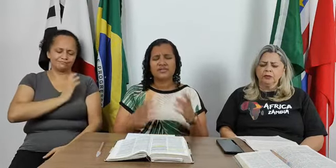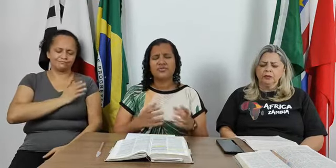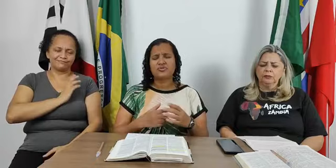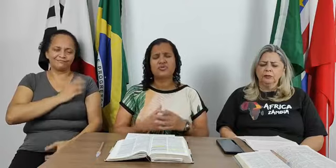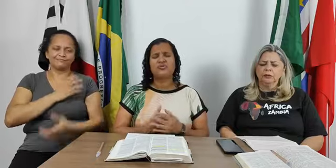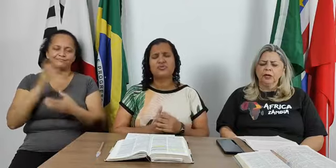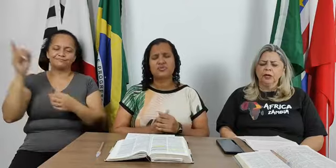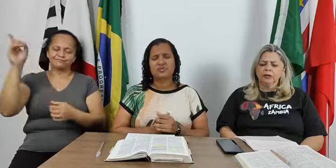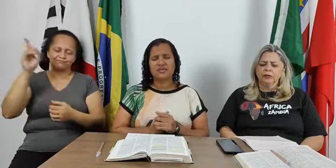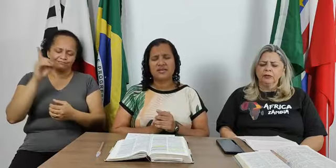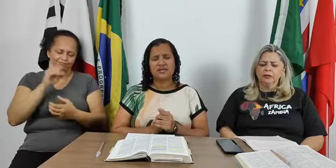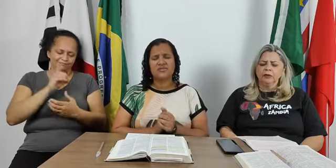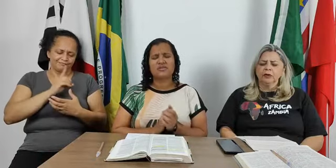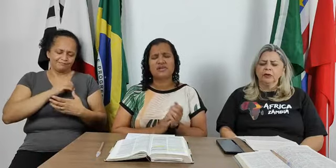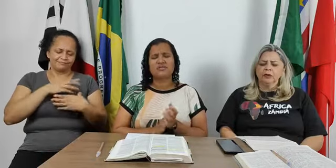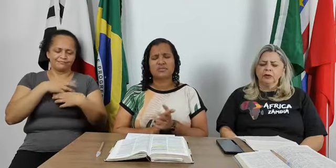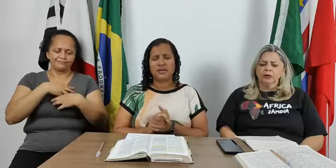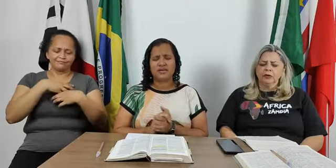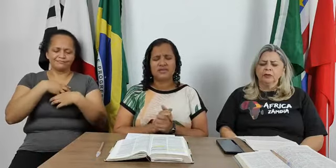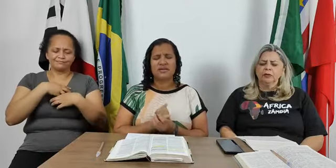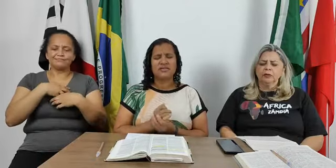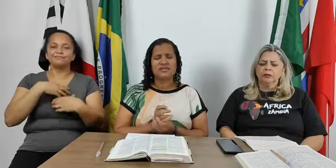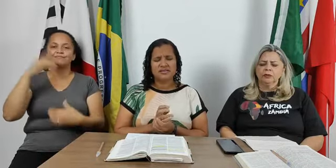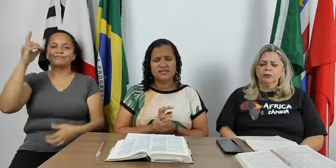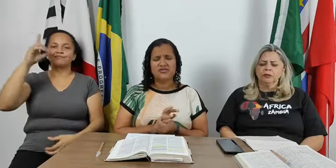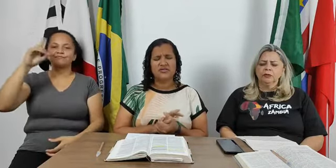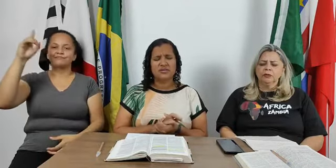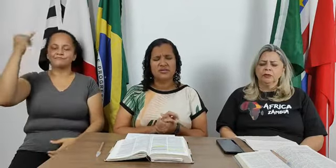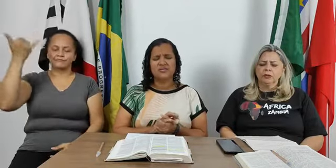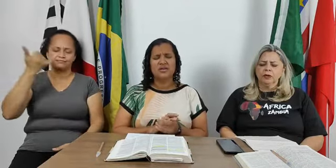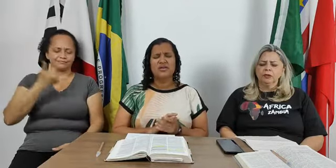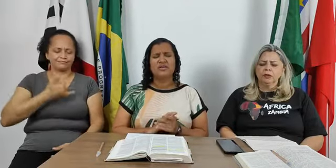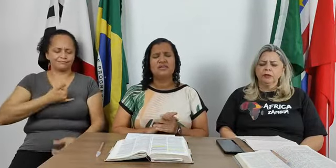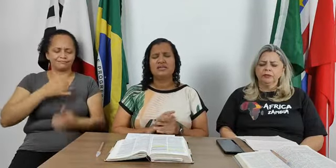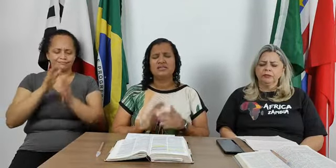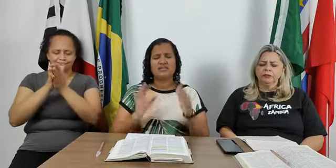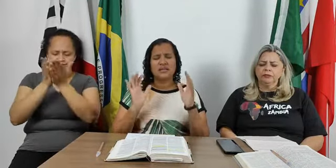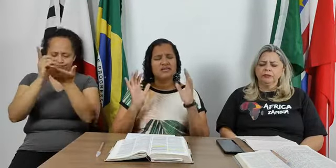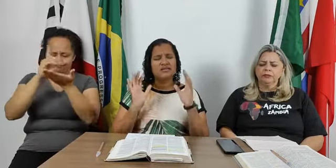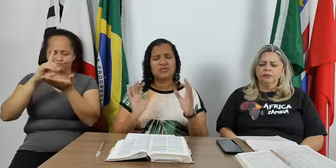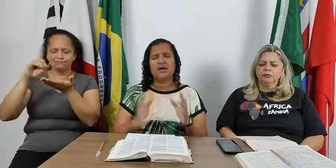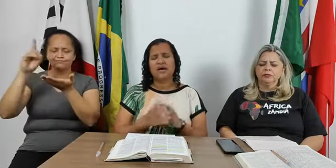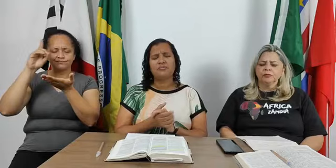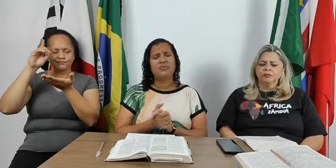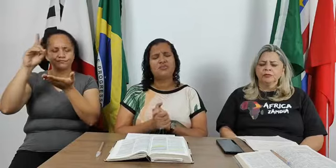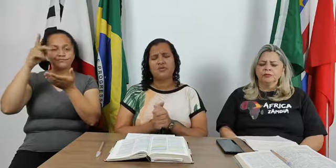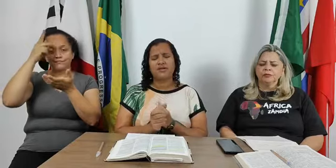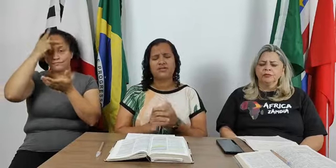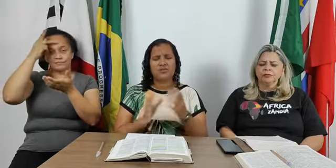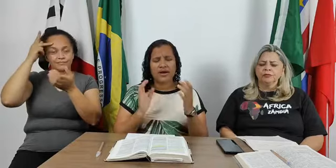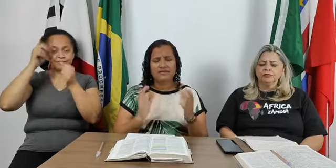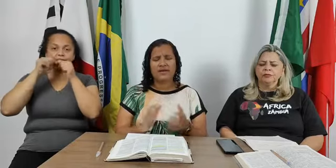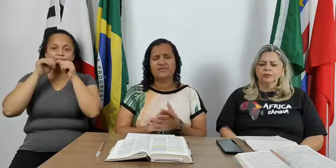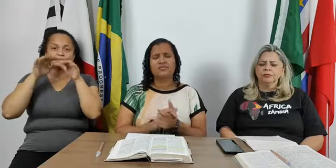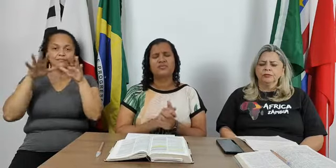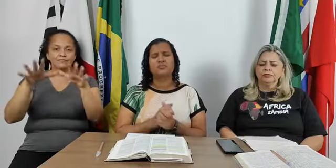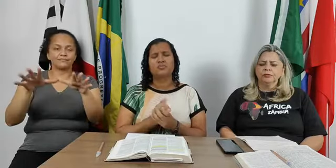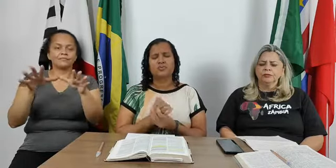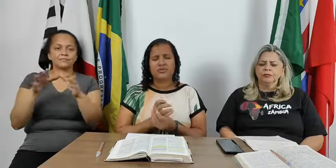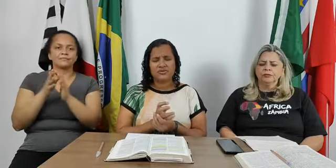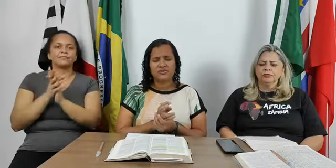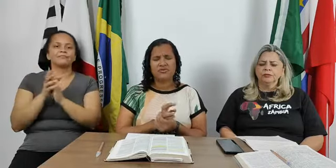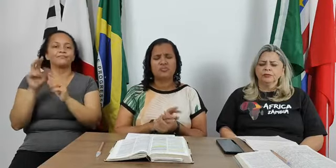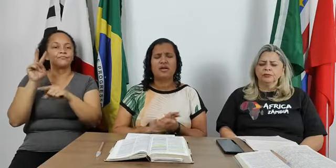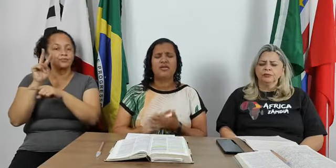a oração de Jesus que está aqui registrado na palavra santa de Deus e que eles sejam abençoados e guardados em